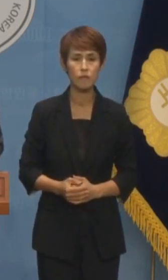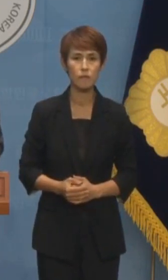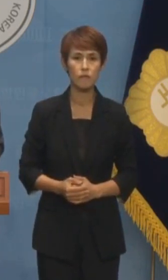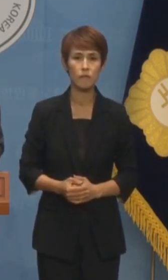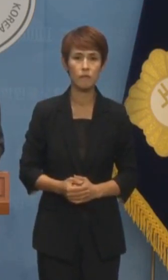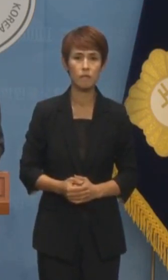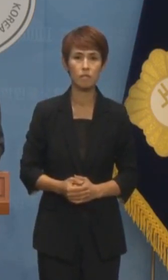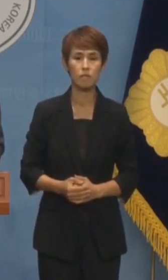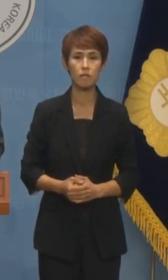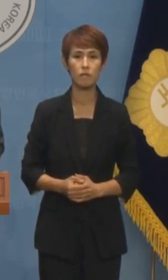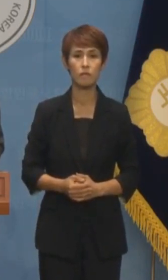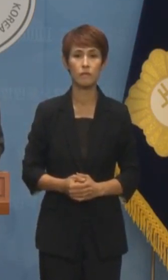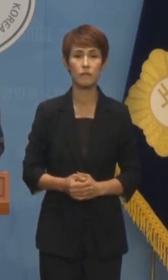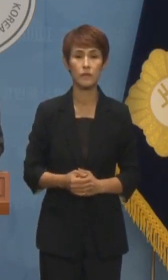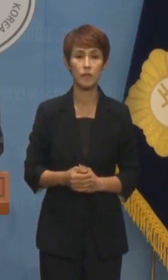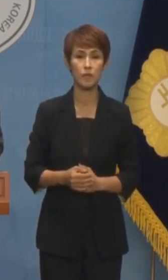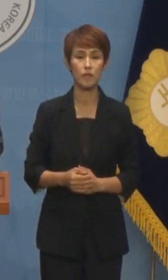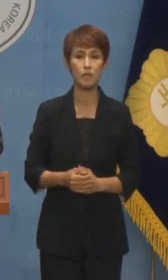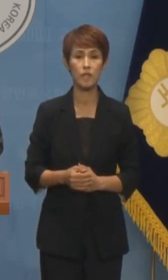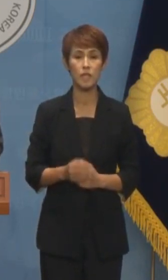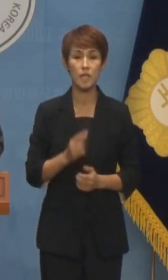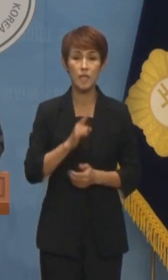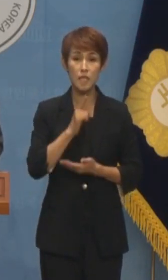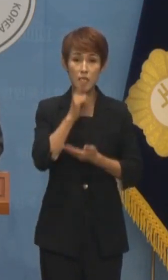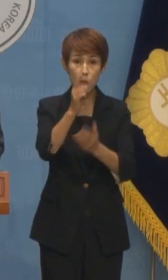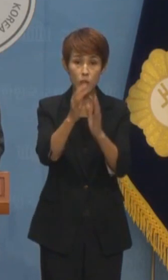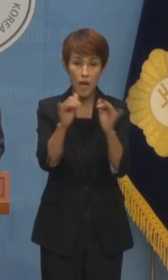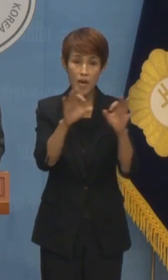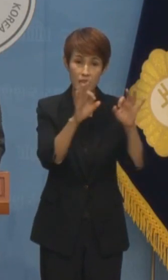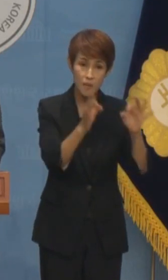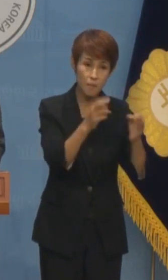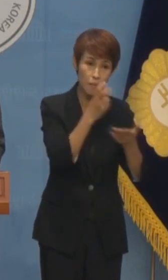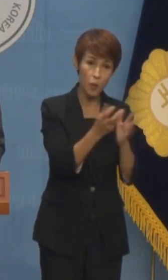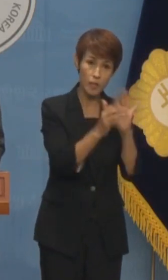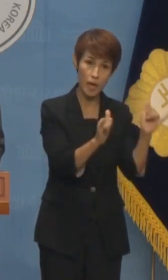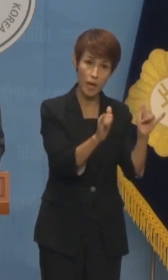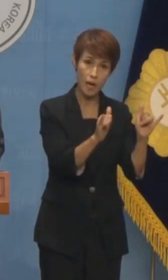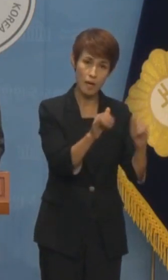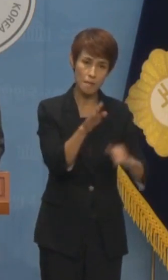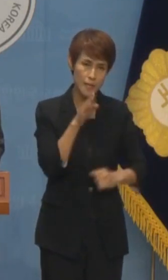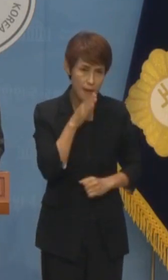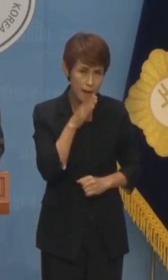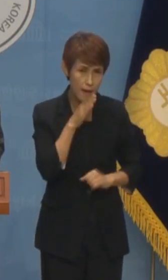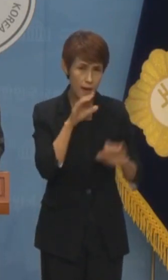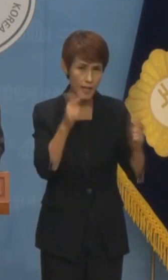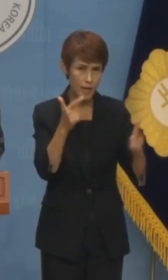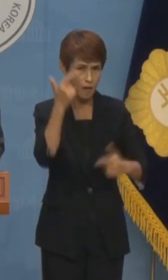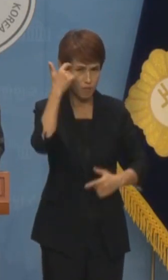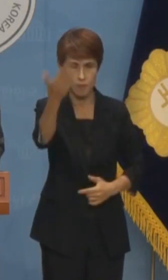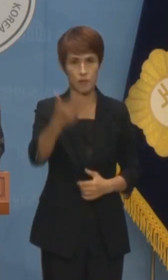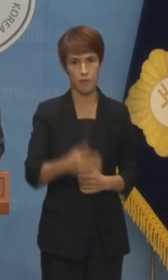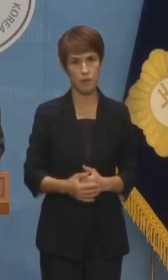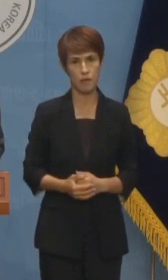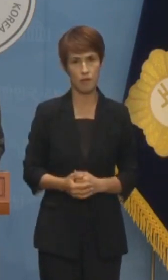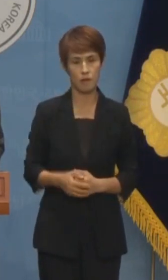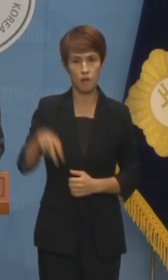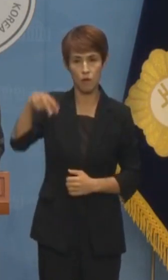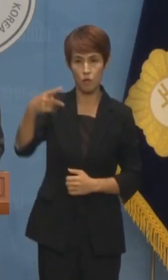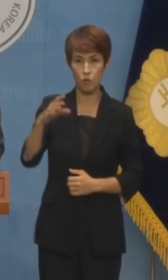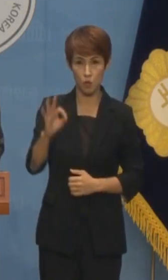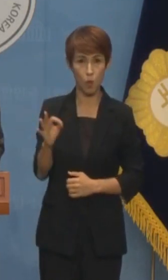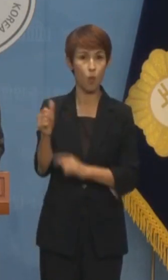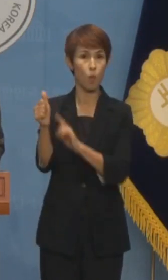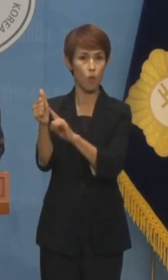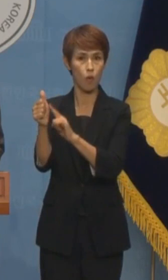단독 보도 녹취에 등장한 공익신고자가 김규현 변호사가 맞습니까? 아닙니까? 또 다른 등장인물인 송호종